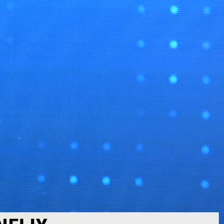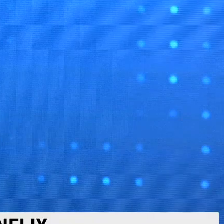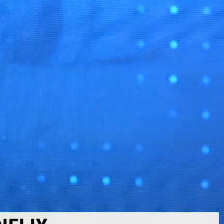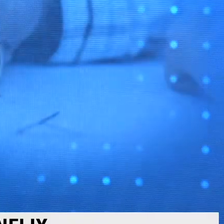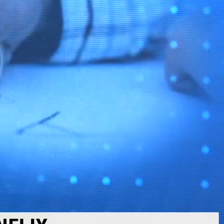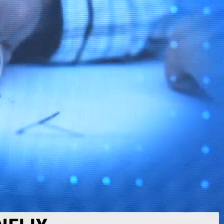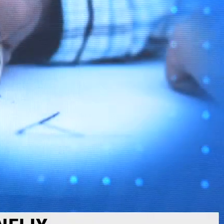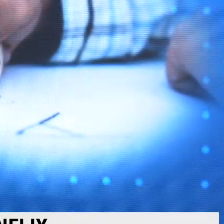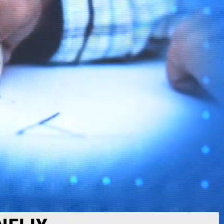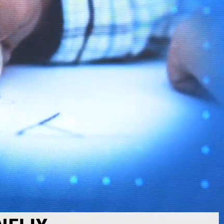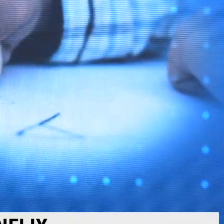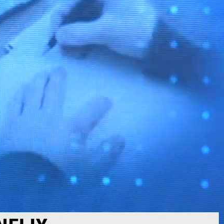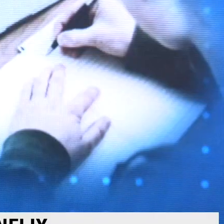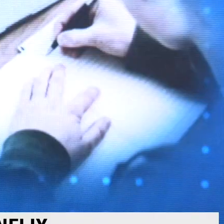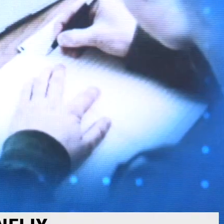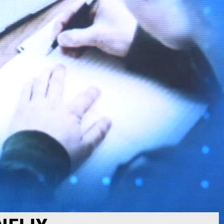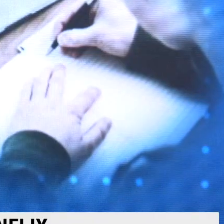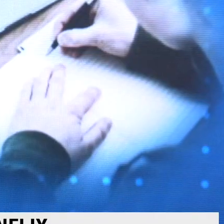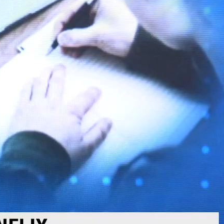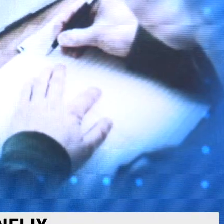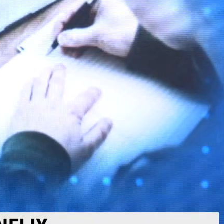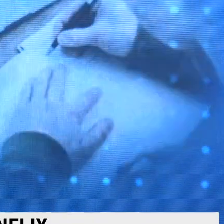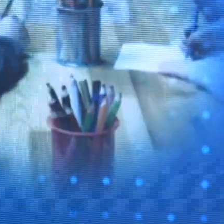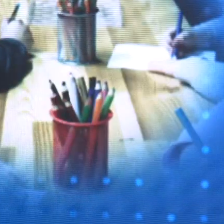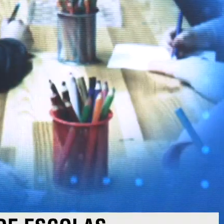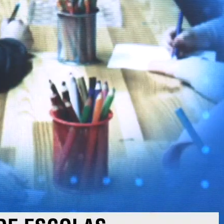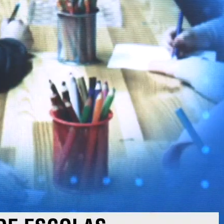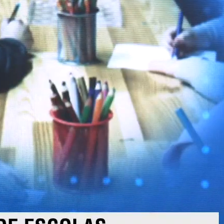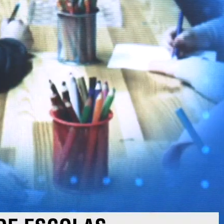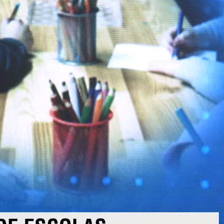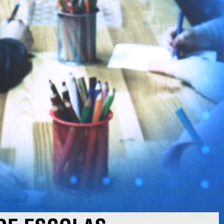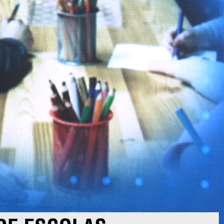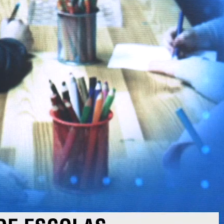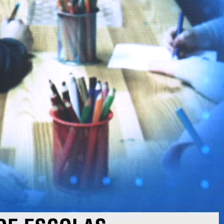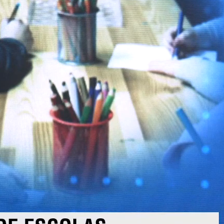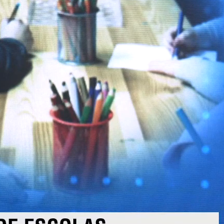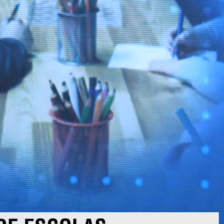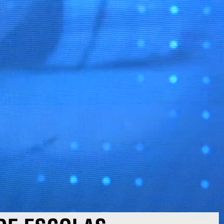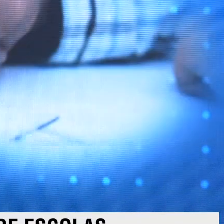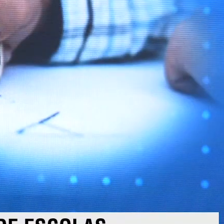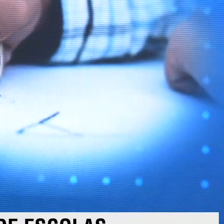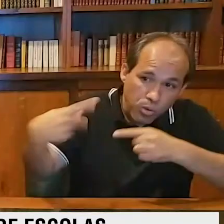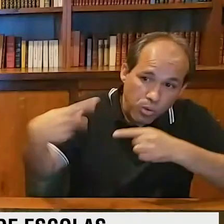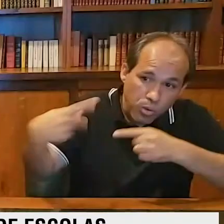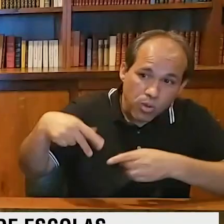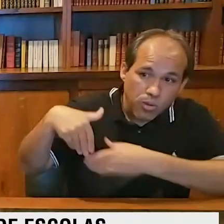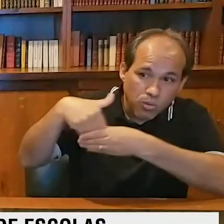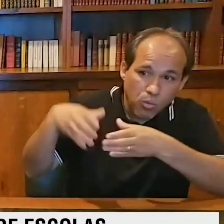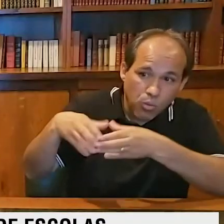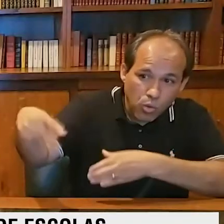o governo disse que alunos vão demorar anos para recuperar Tempo Perdido na pandemia os detalhes com Marcelo Mattos